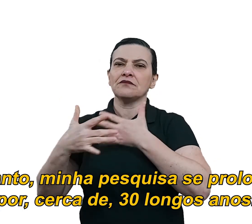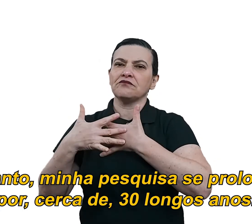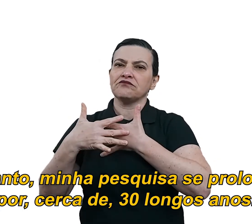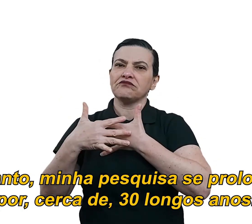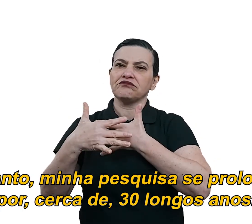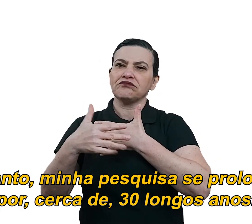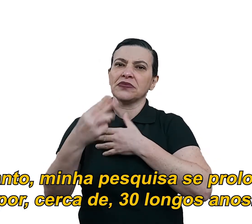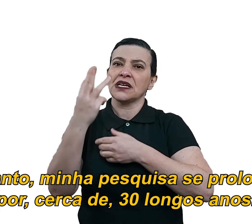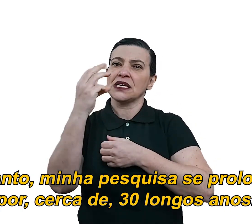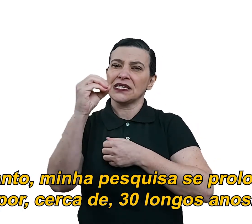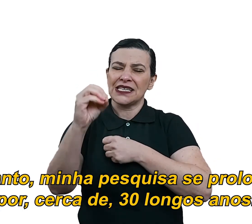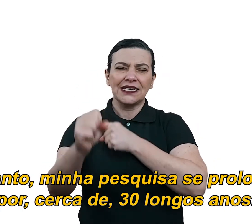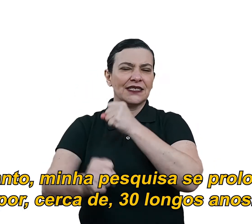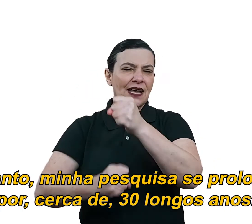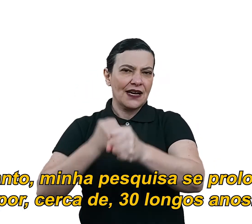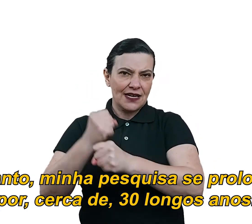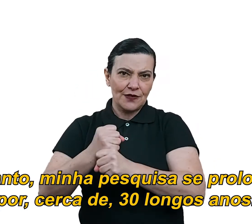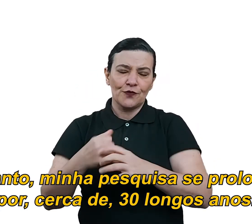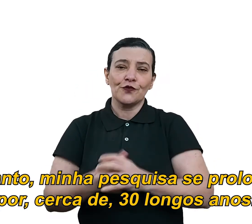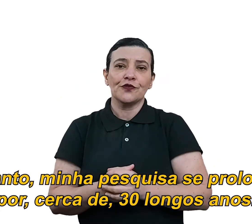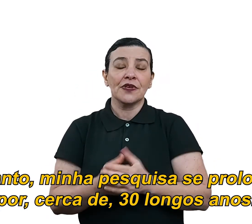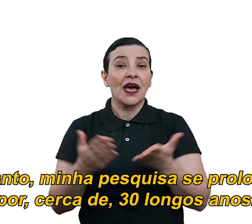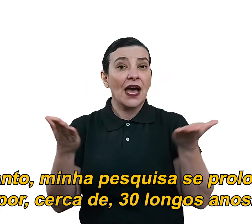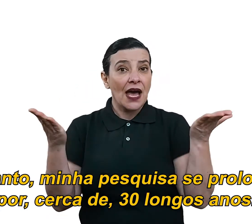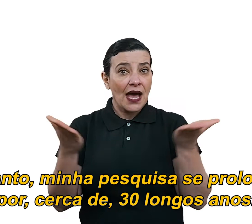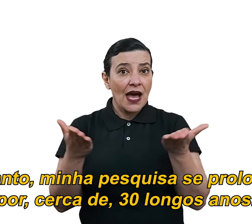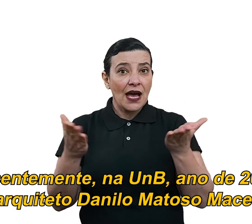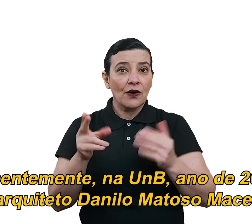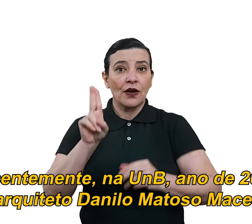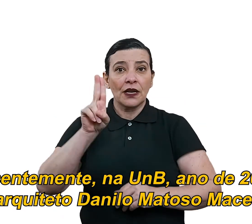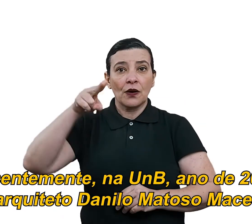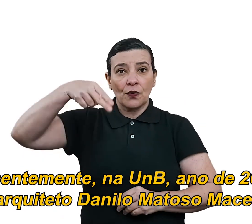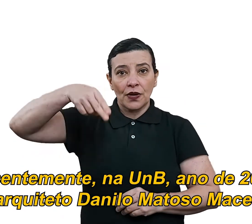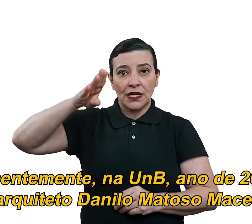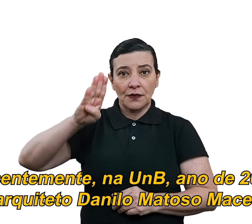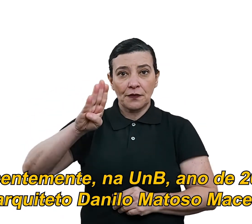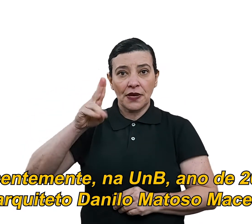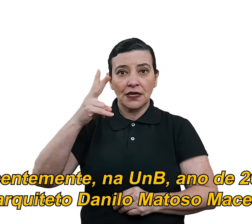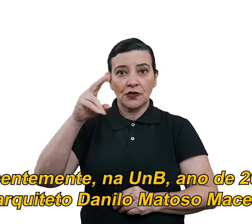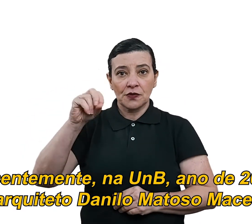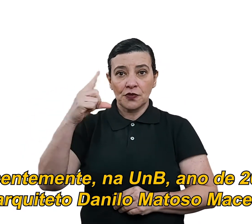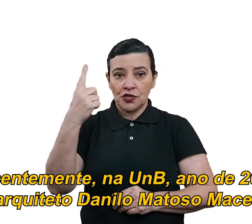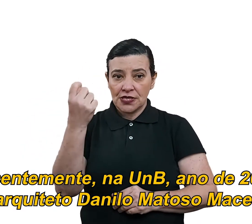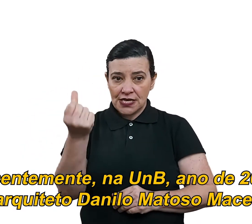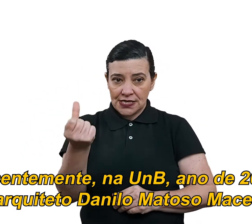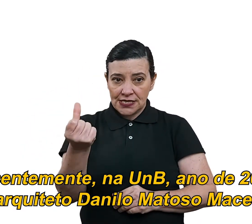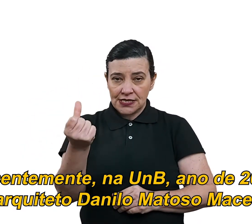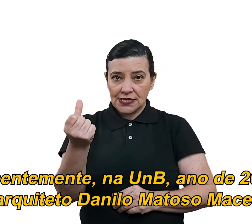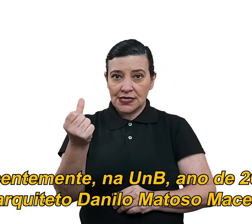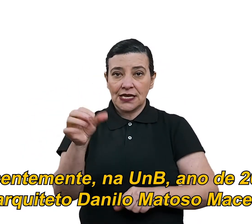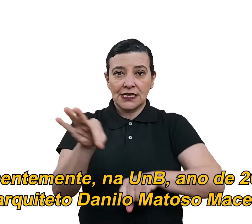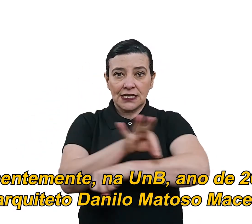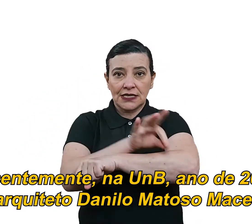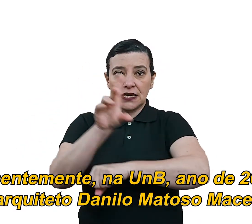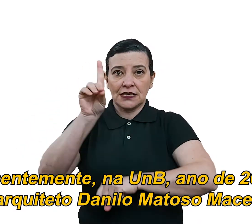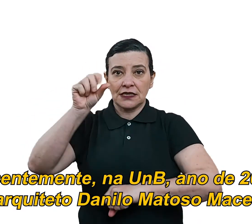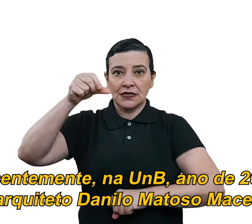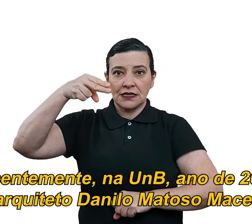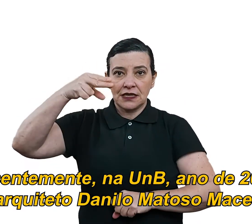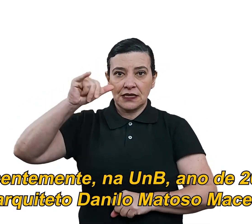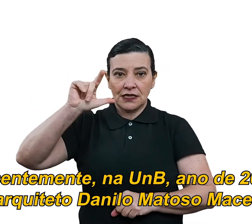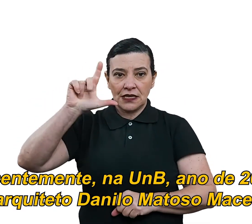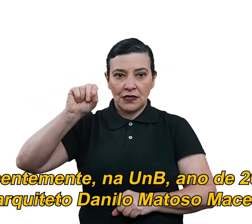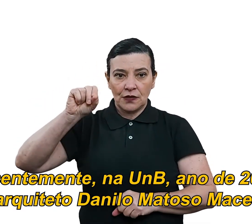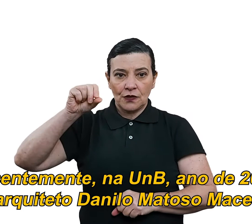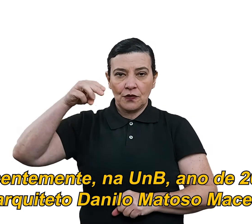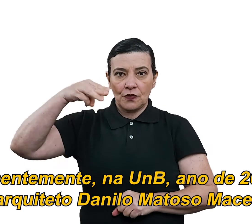minha pesquisa se prolongou por cerca de 30 longos anos. Recentemente, na UNB, ano de 2016, o